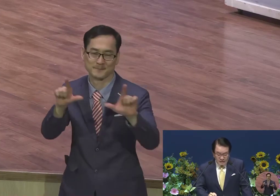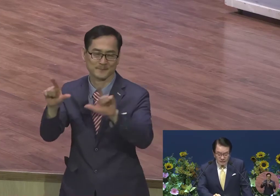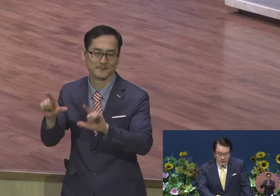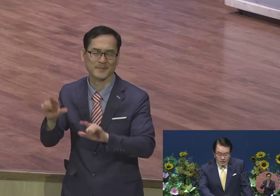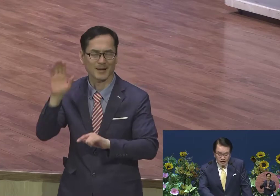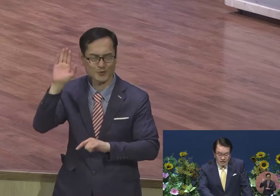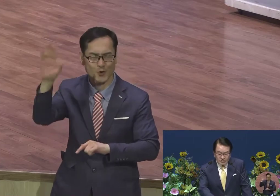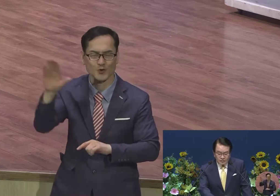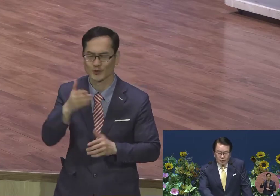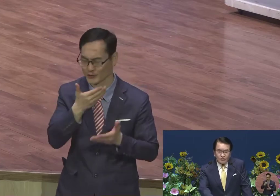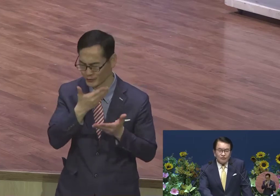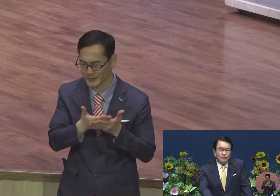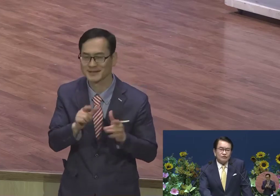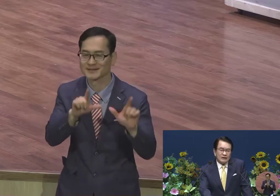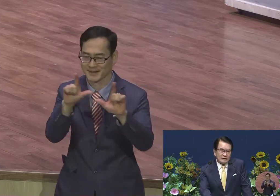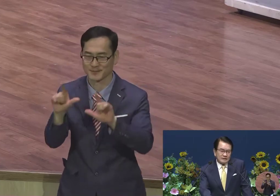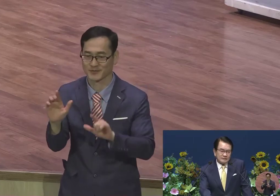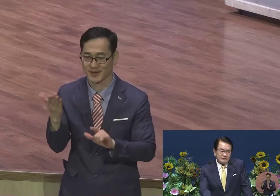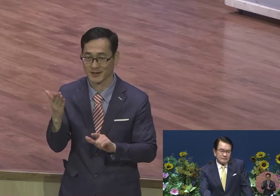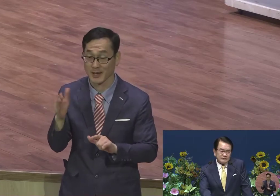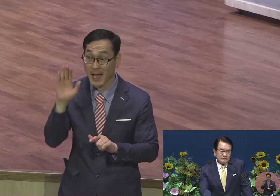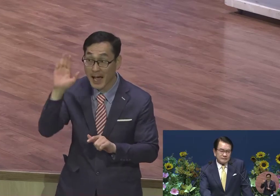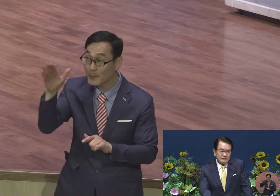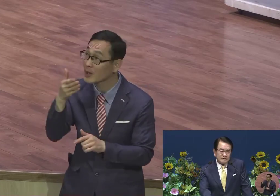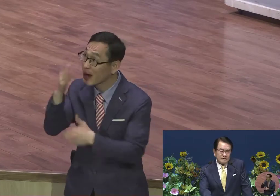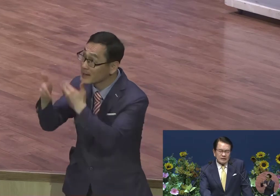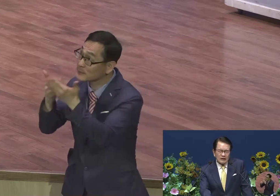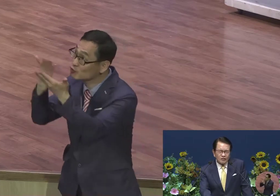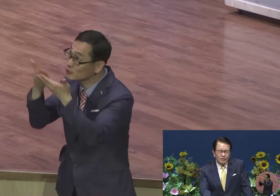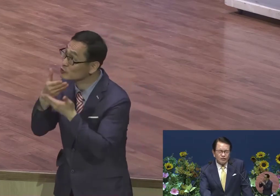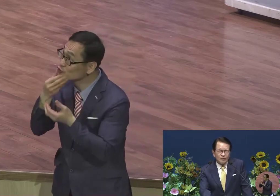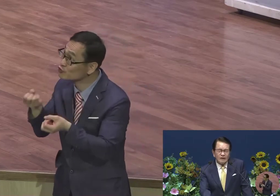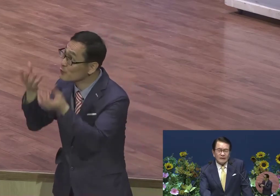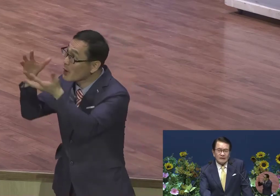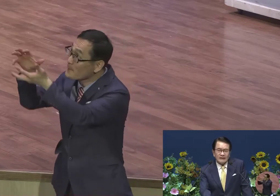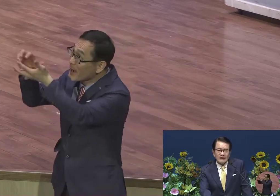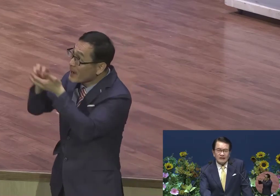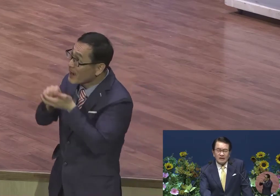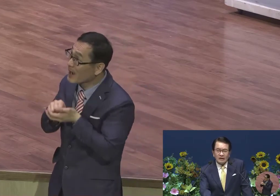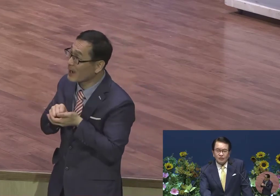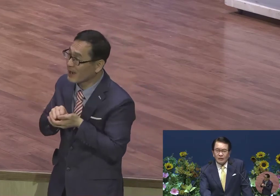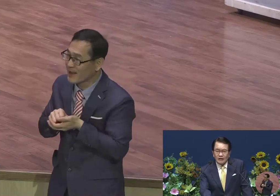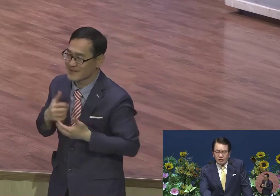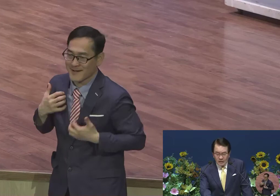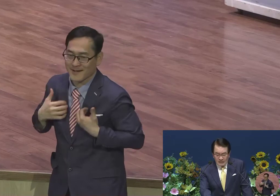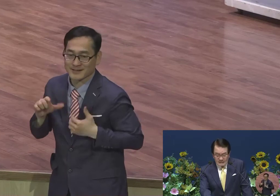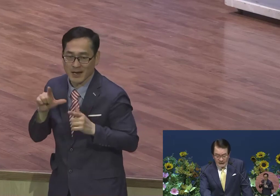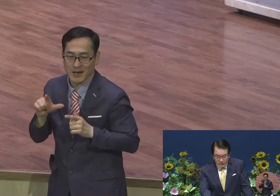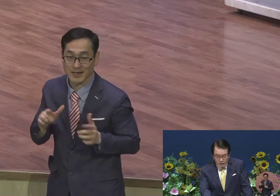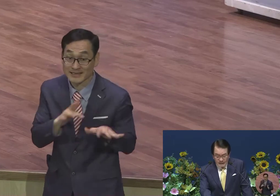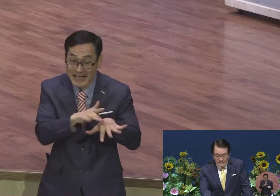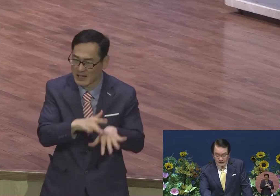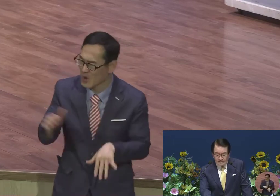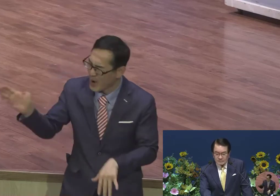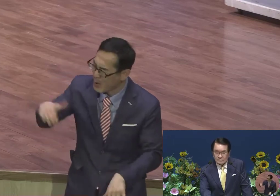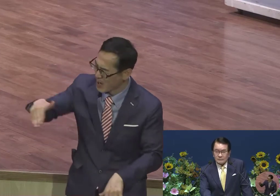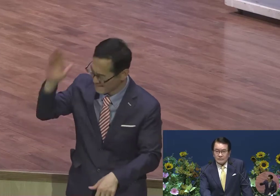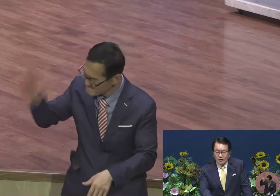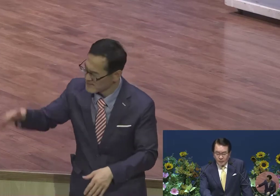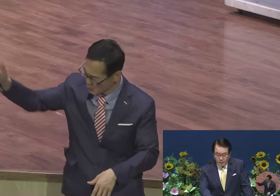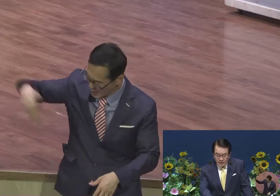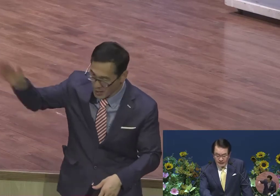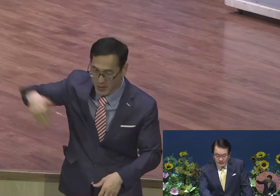중요한 것은요 이 축복을 누리고 사내야 돼요 사단이 또 못 누리게 만들어 옛날 걸 돌아가도록 자꾸 만들어